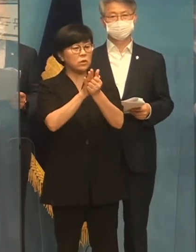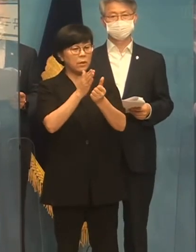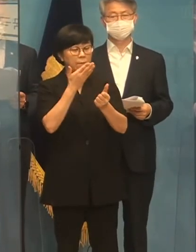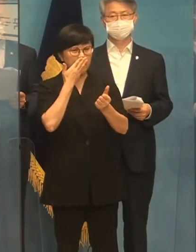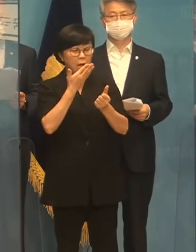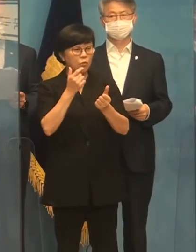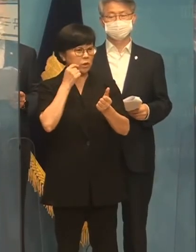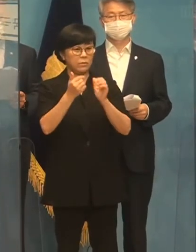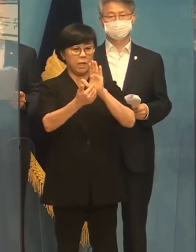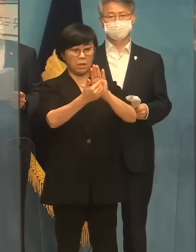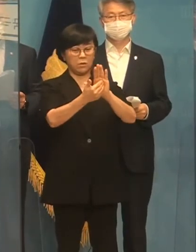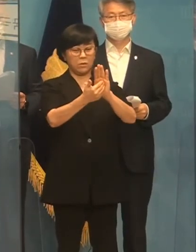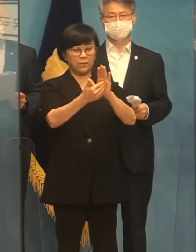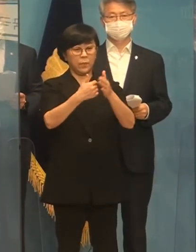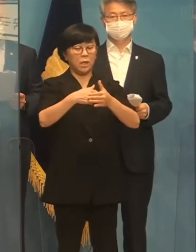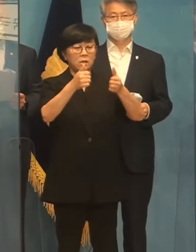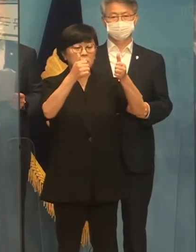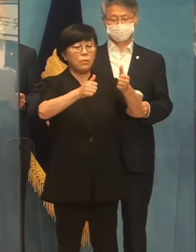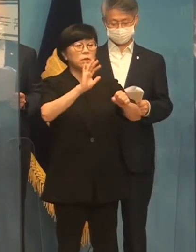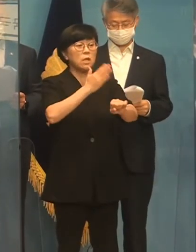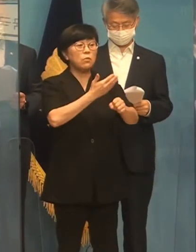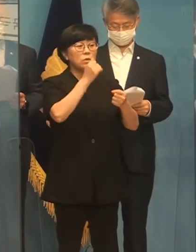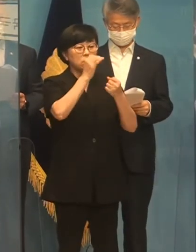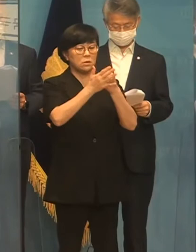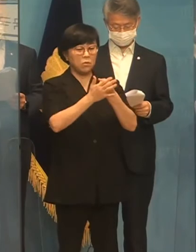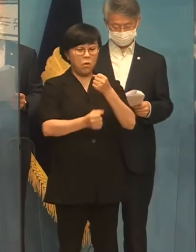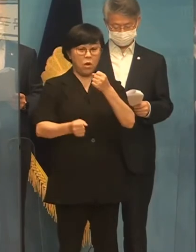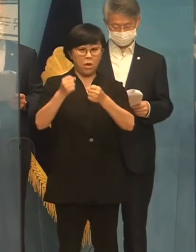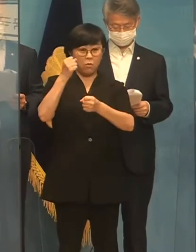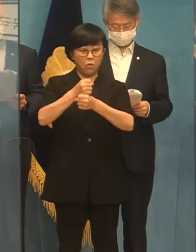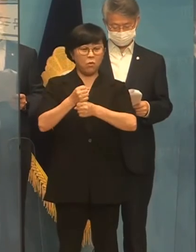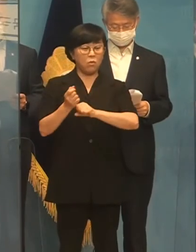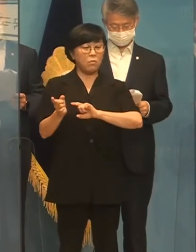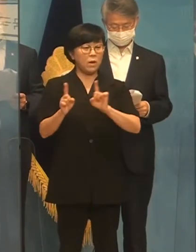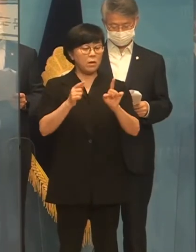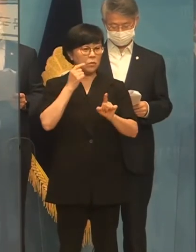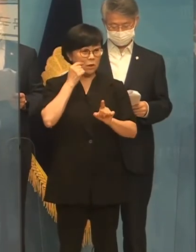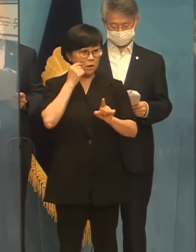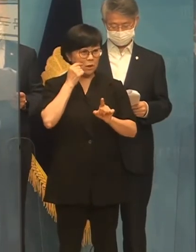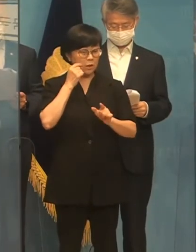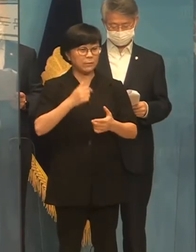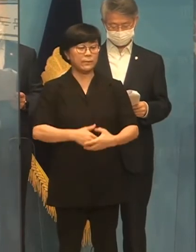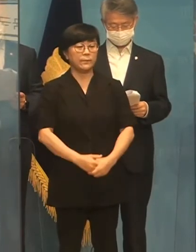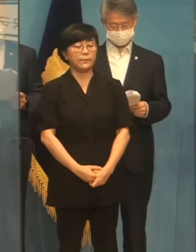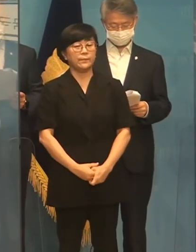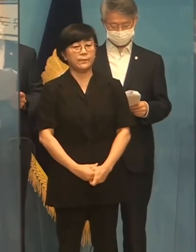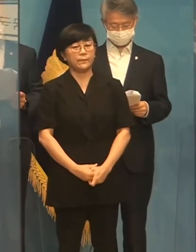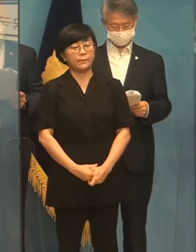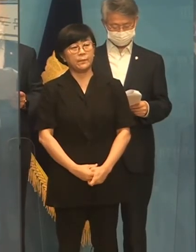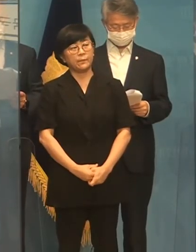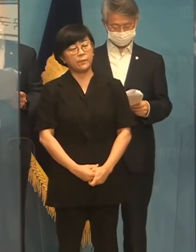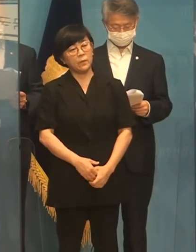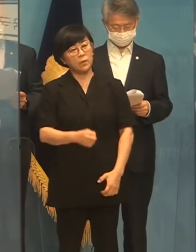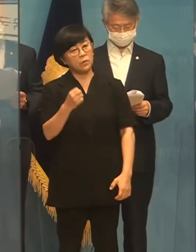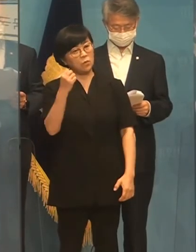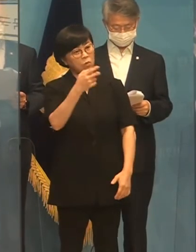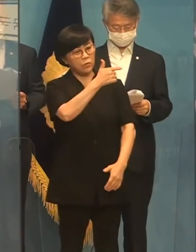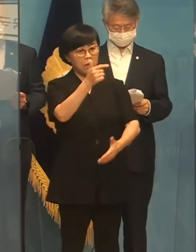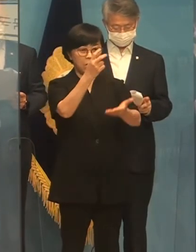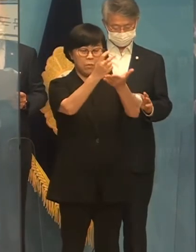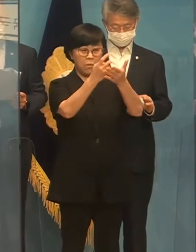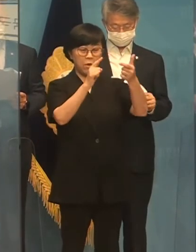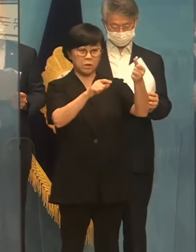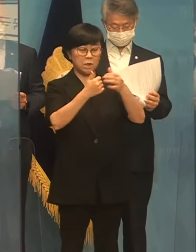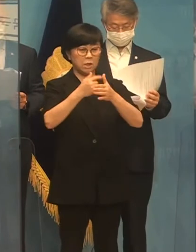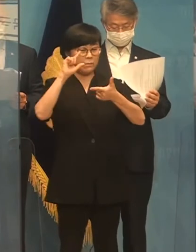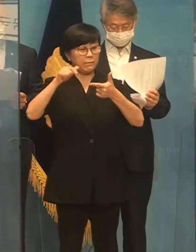막히며 오판에 따른 사법 피해는 회복 불가능하게 고착됩니다. 또한 대법원이